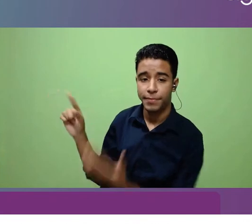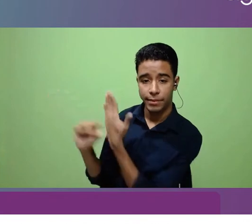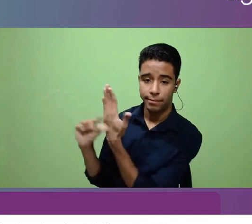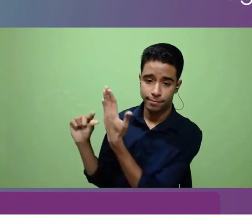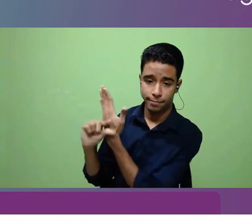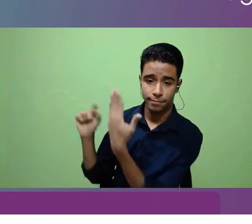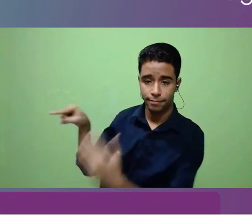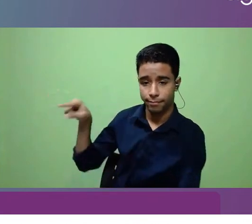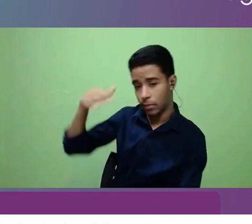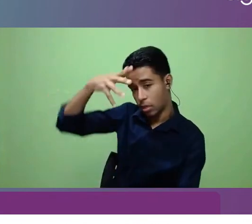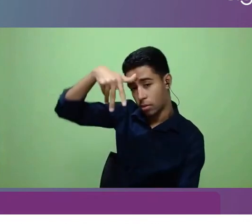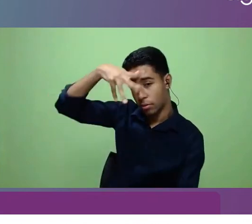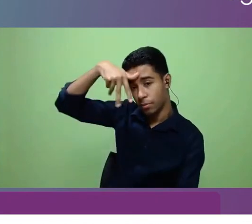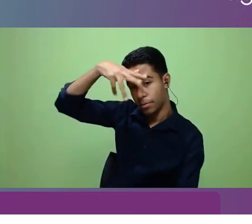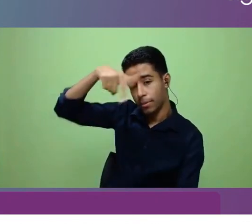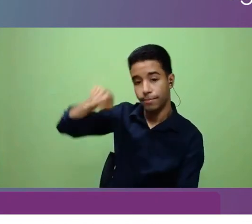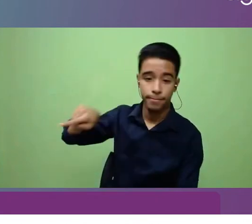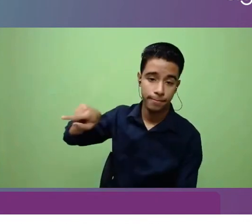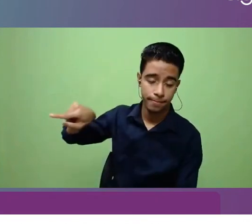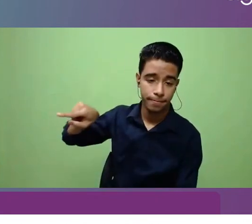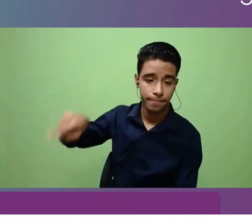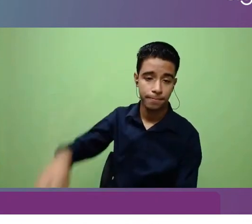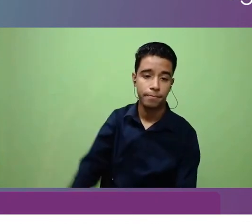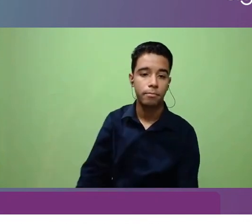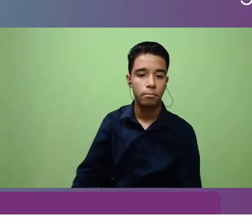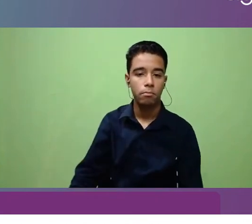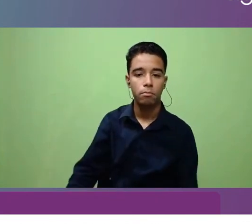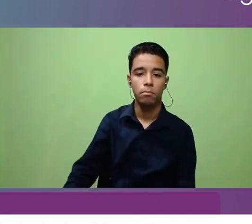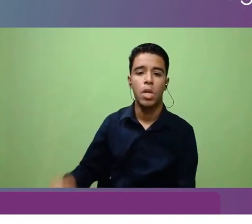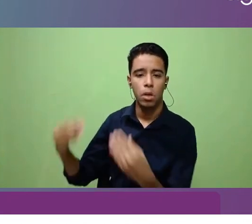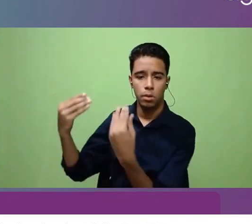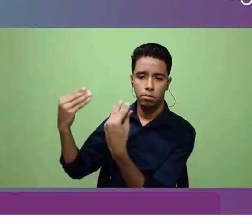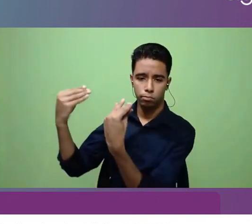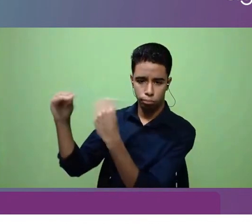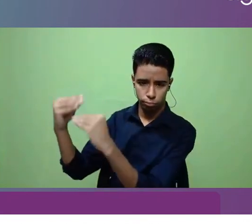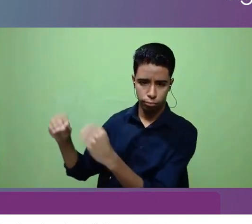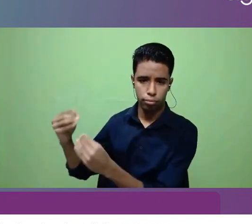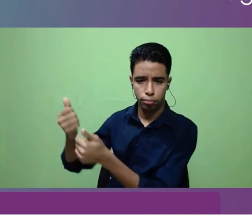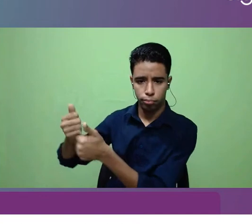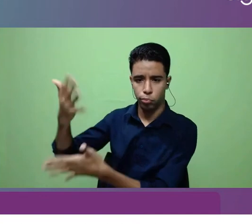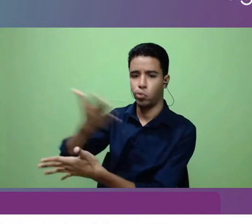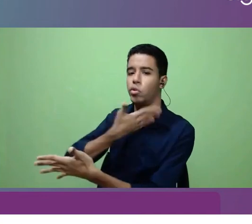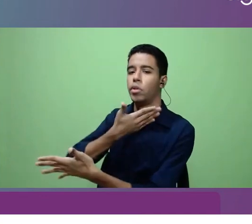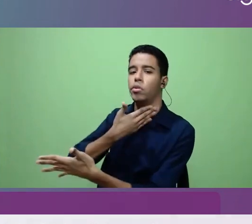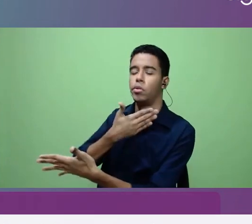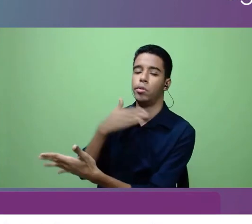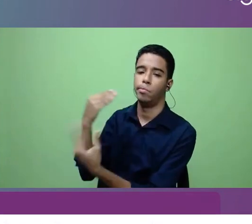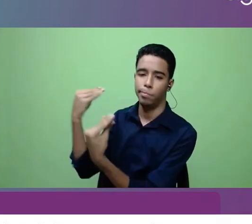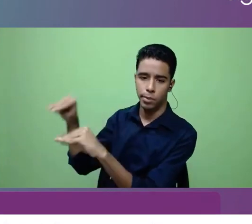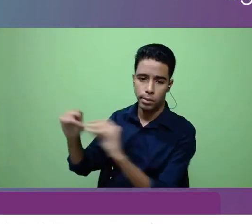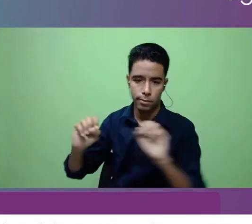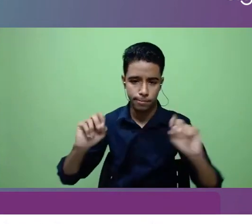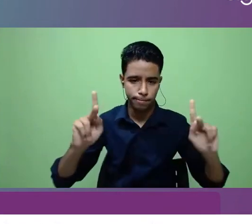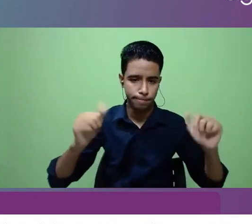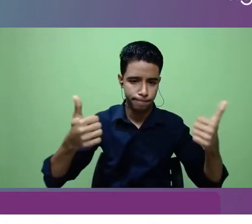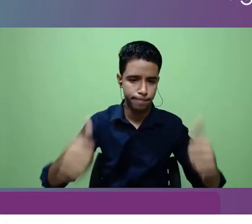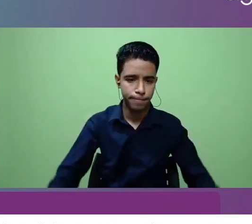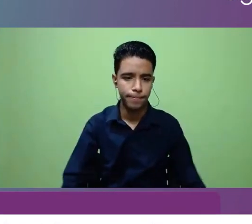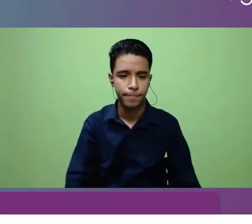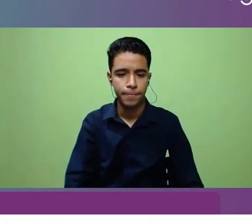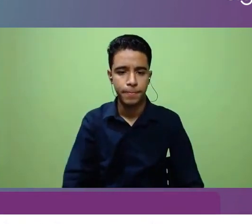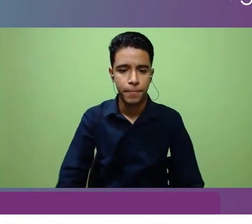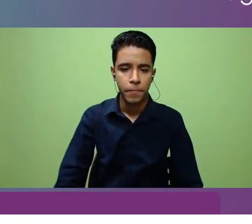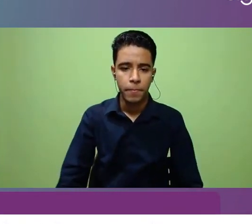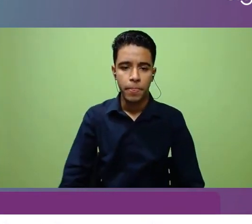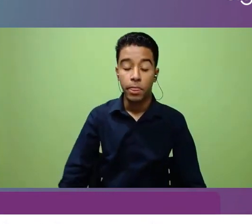tradução. Essa aqui é a referência. Eu posso colocar para vocês no chat. O